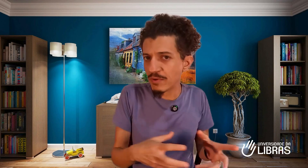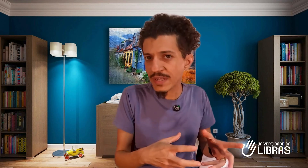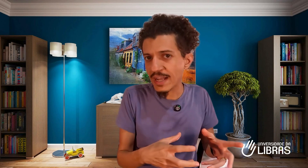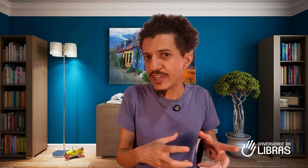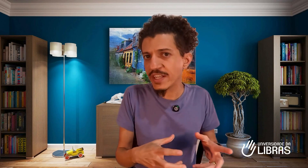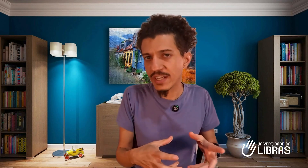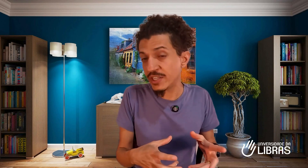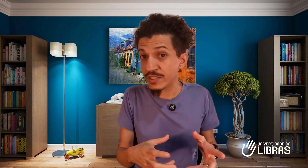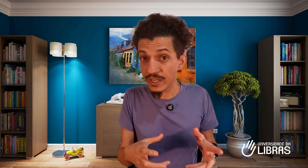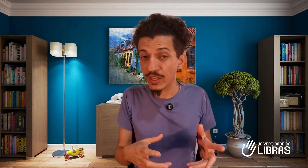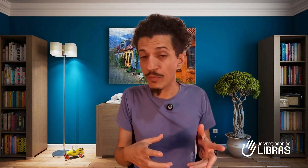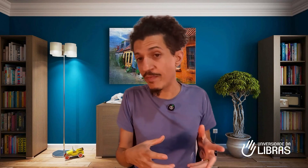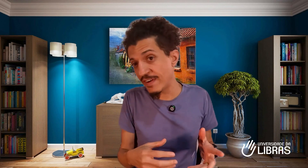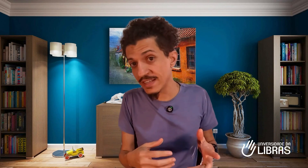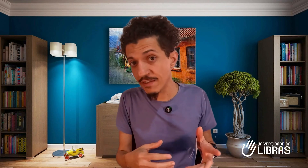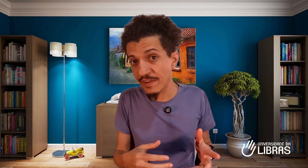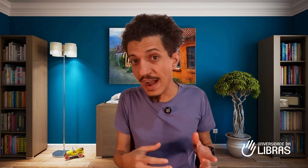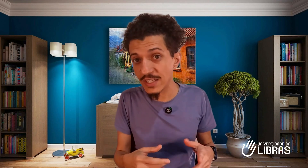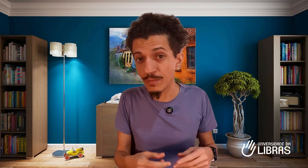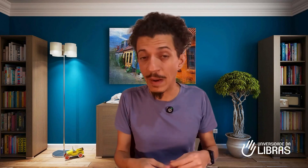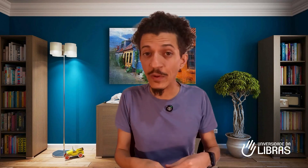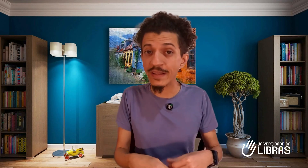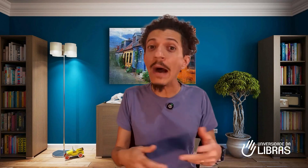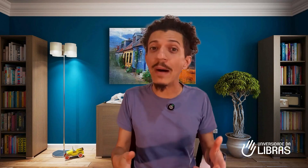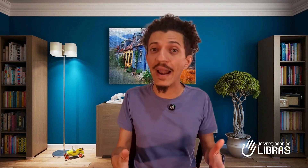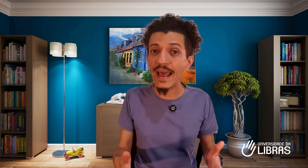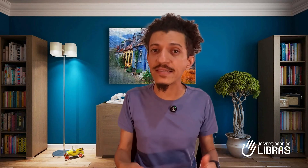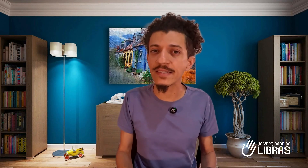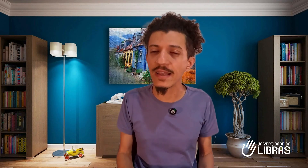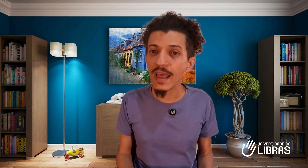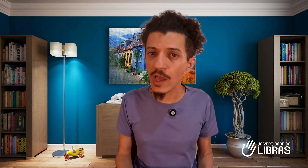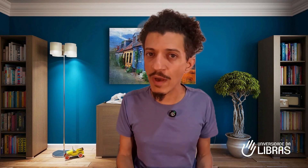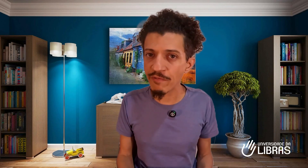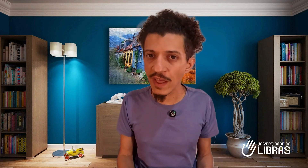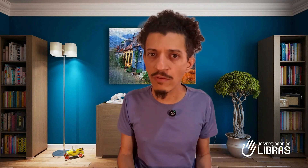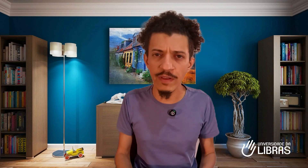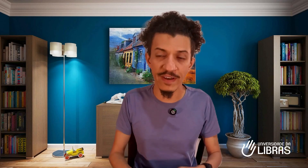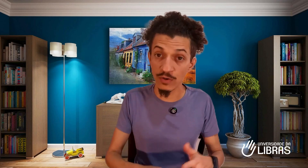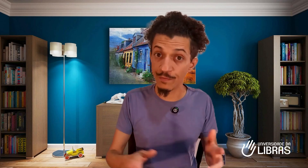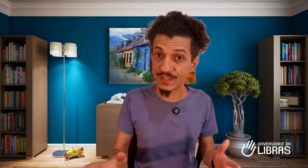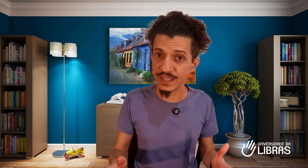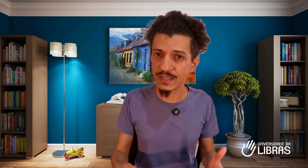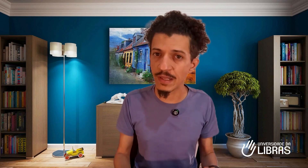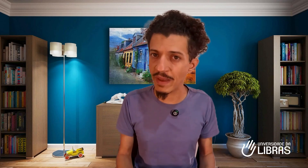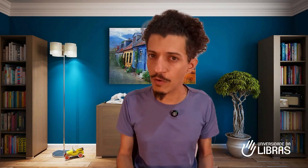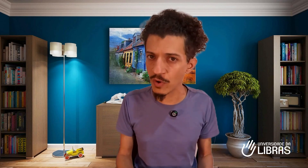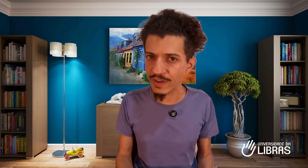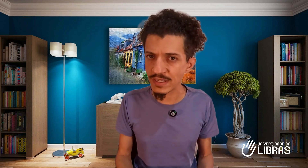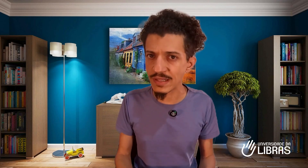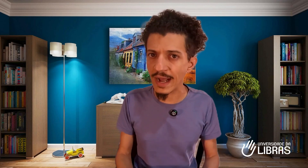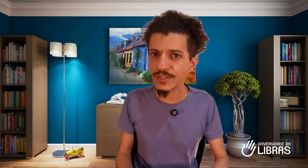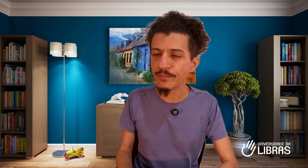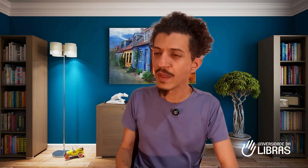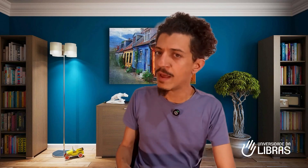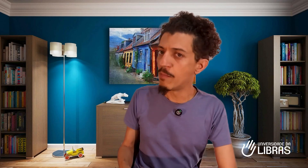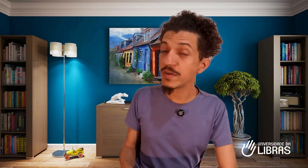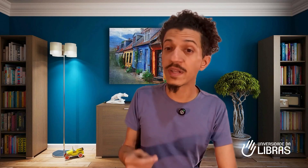a gente tinha ido fazer essa viagem para poder dar palestras em um evento e fazer oficinas também em uma universidade, mostrando